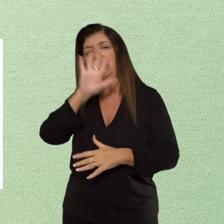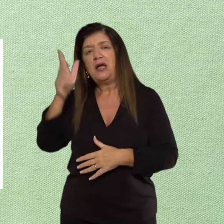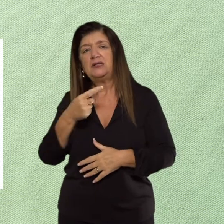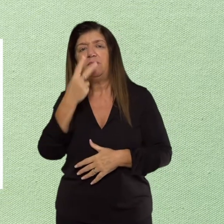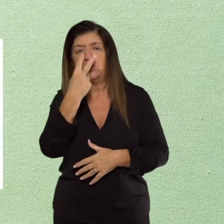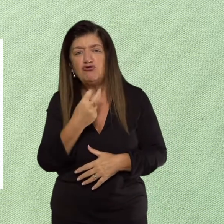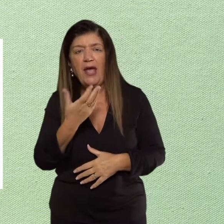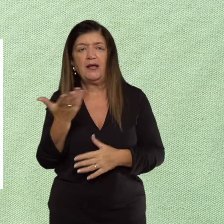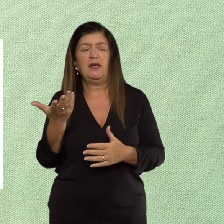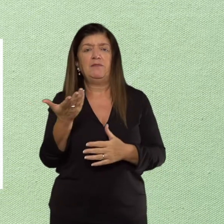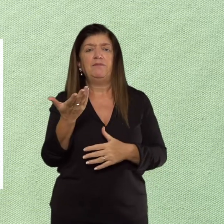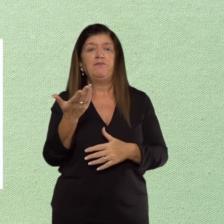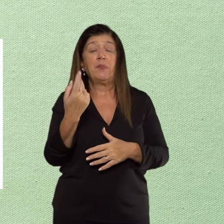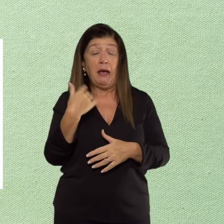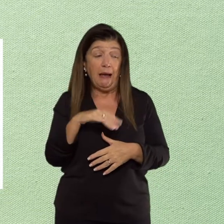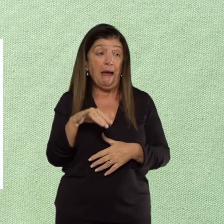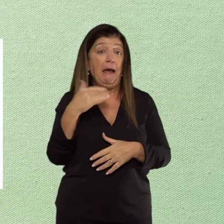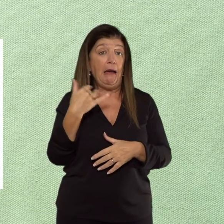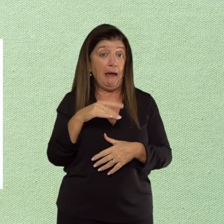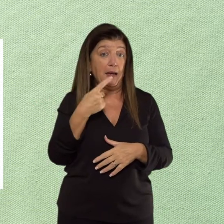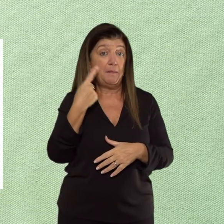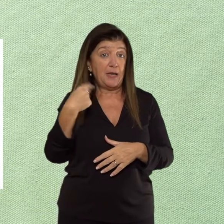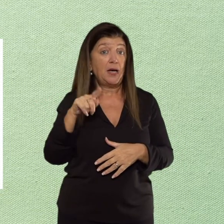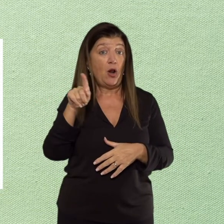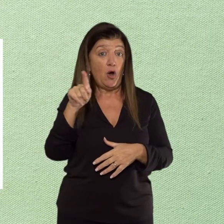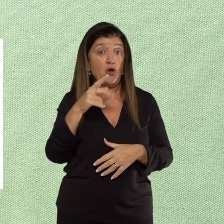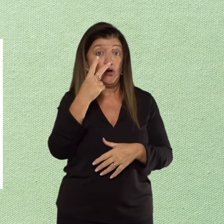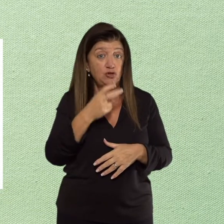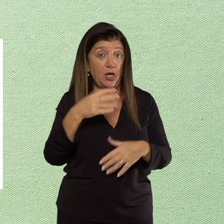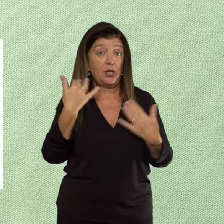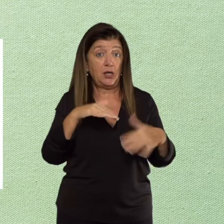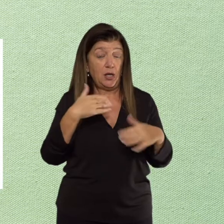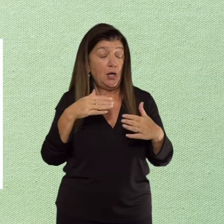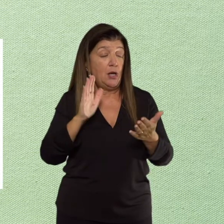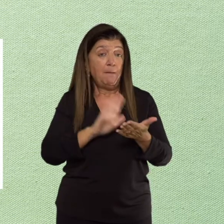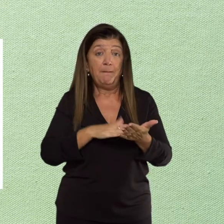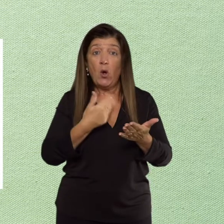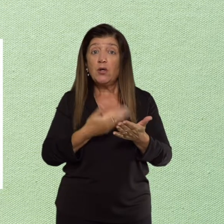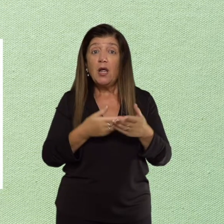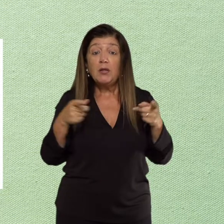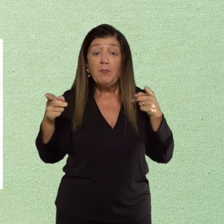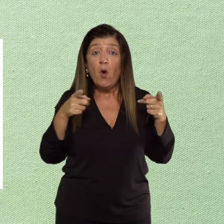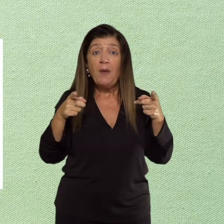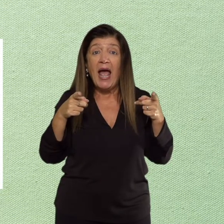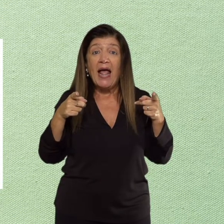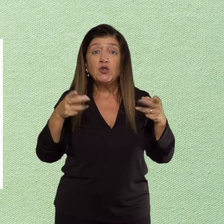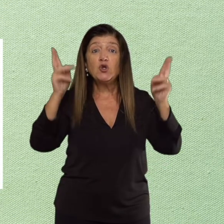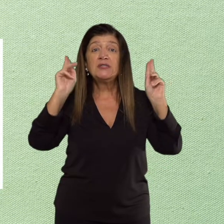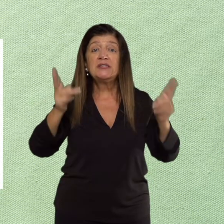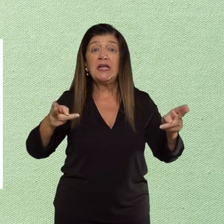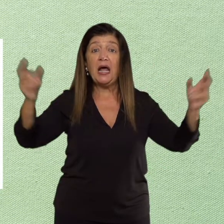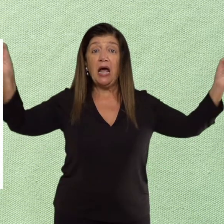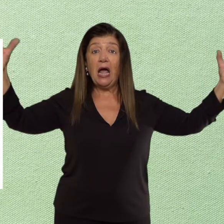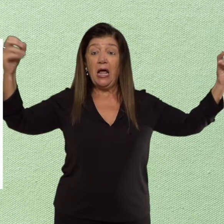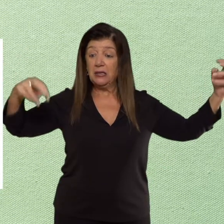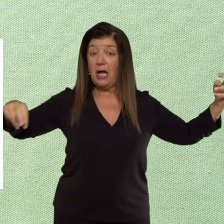ad esempio per loro è fondamentale in fase di attraversamento avere una piastrella